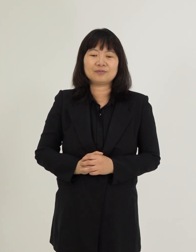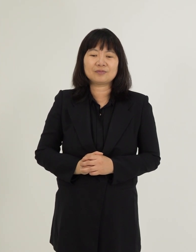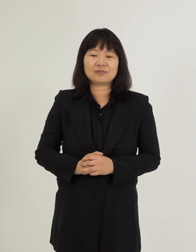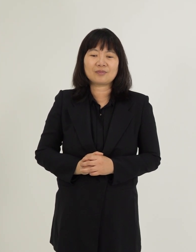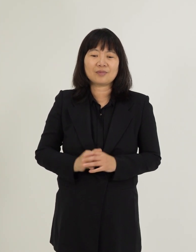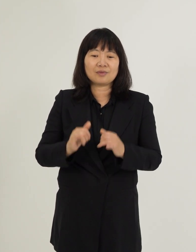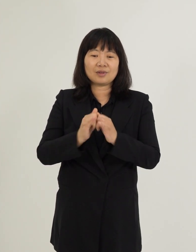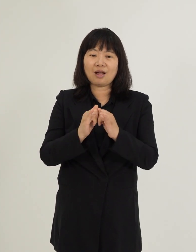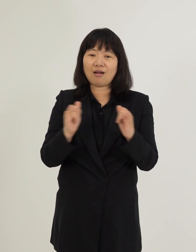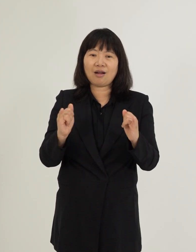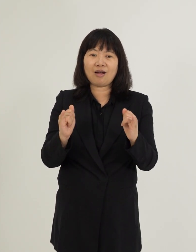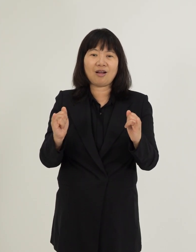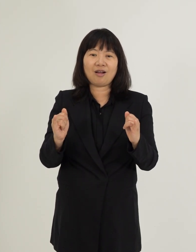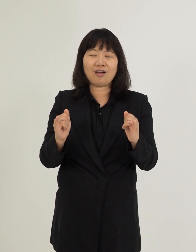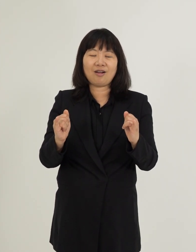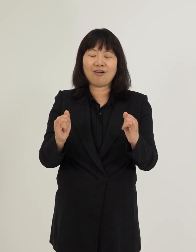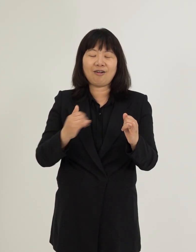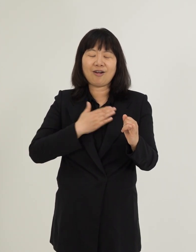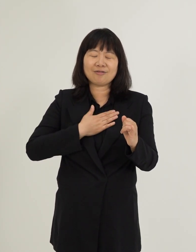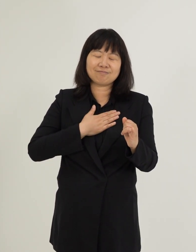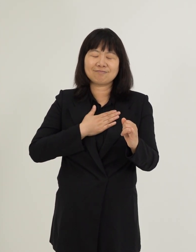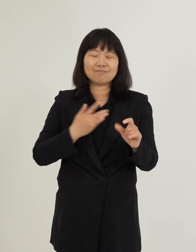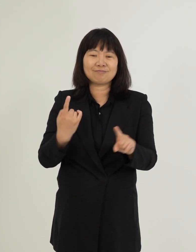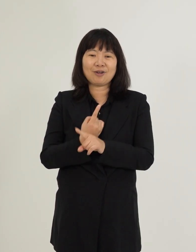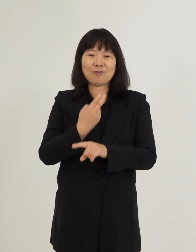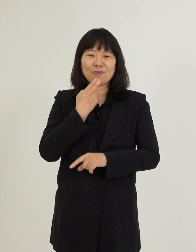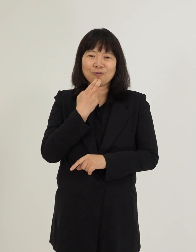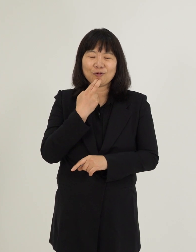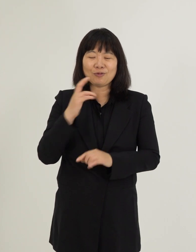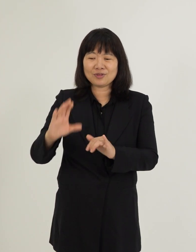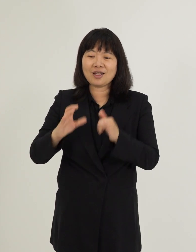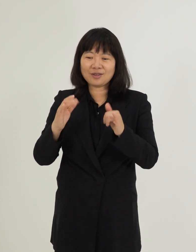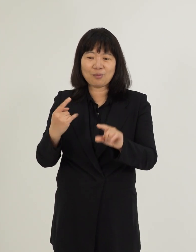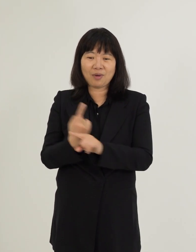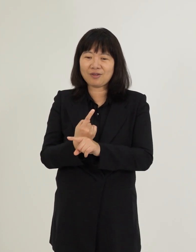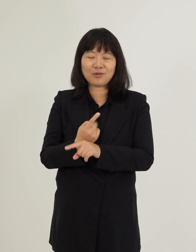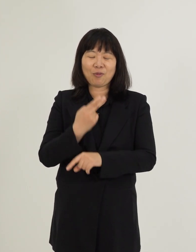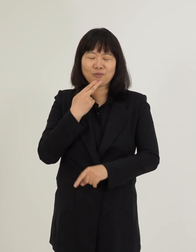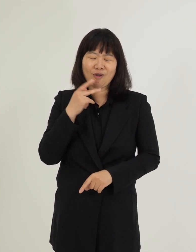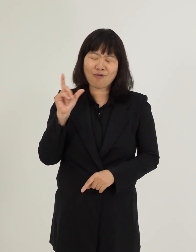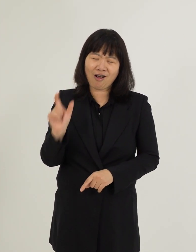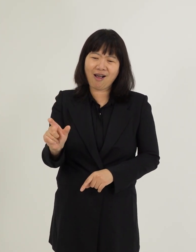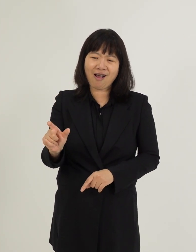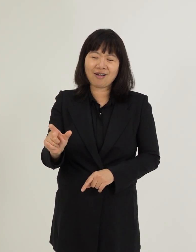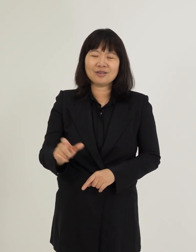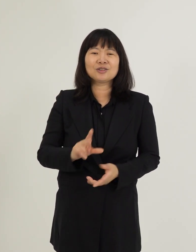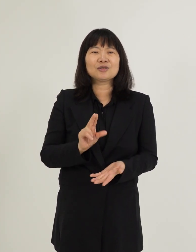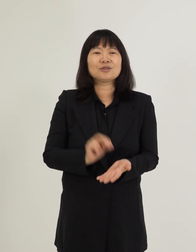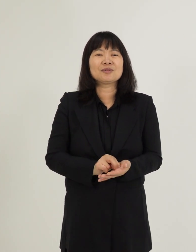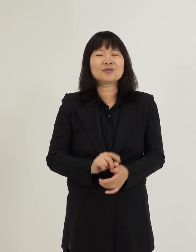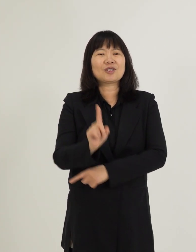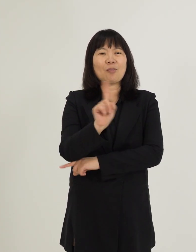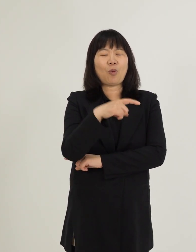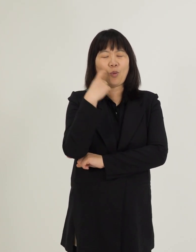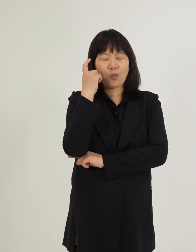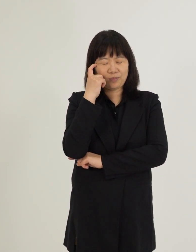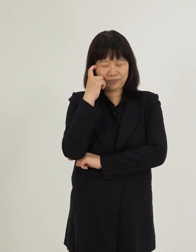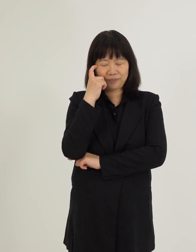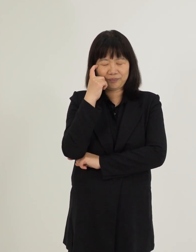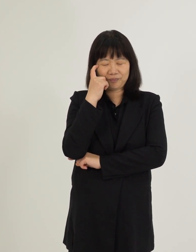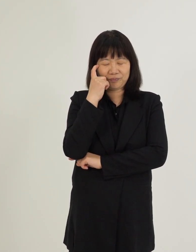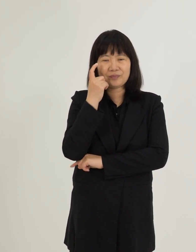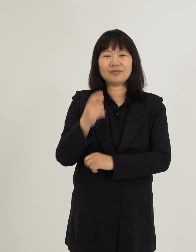사람도 안 바뀌고 세상도 변하지 않더라. 이게 뭐가 문제일까? 뭐가